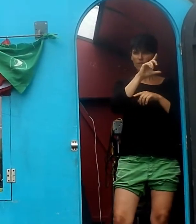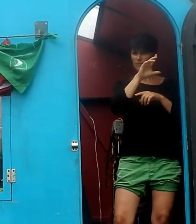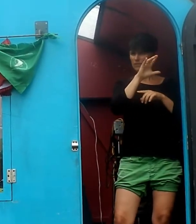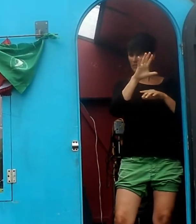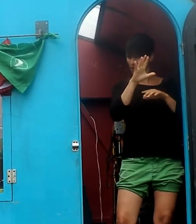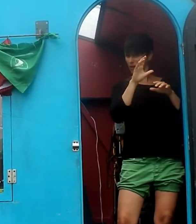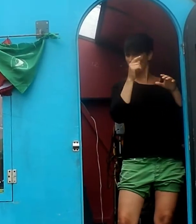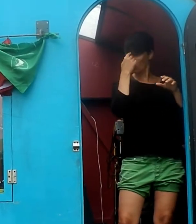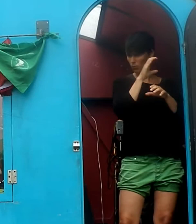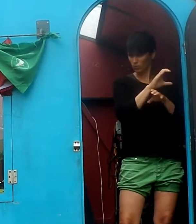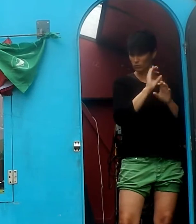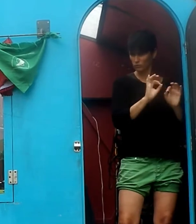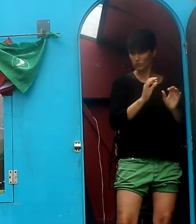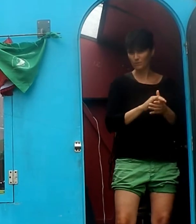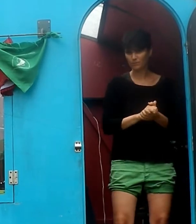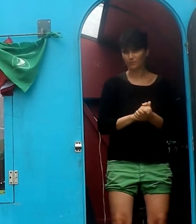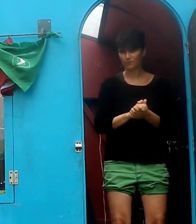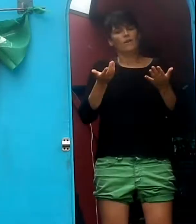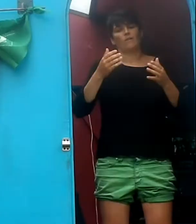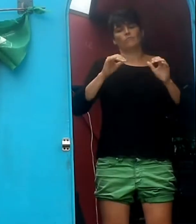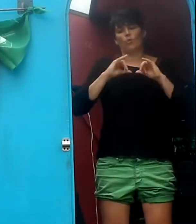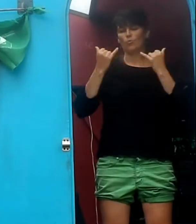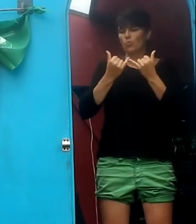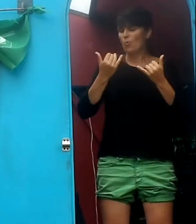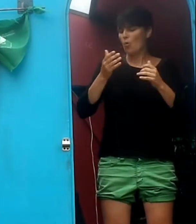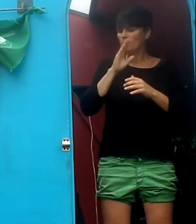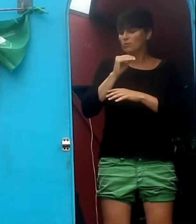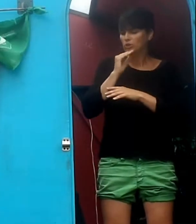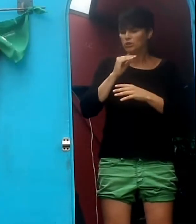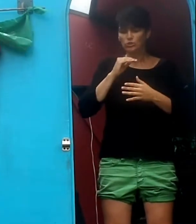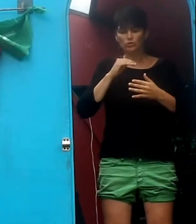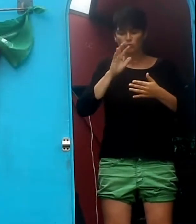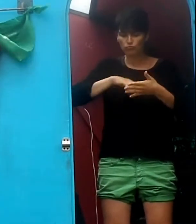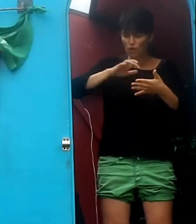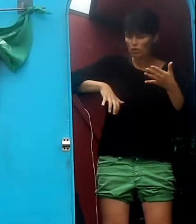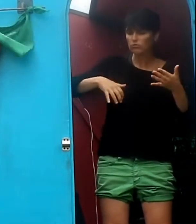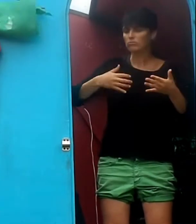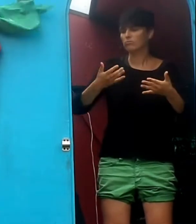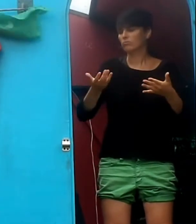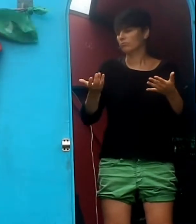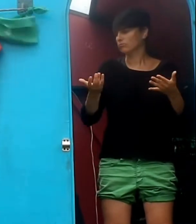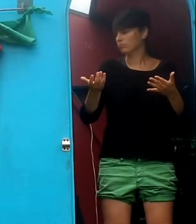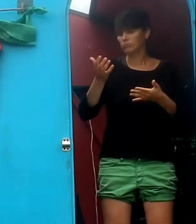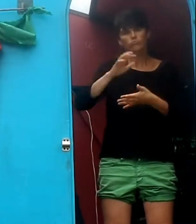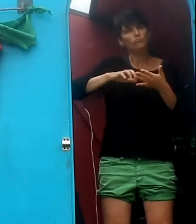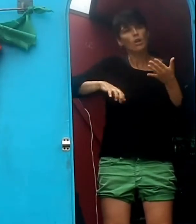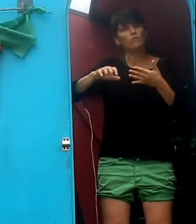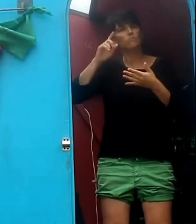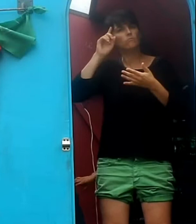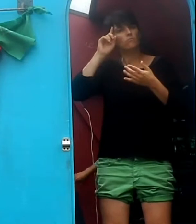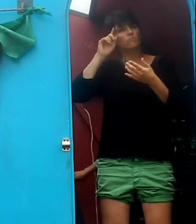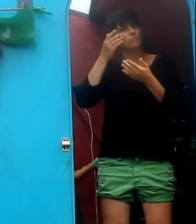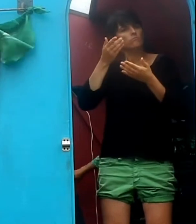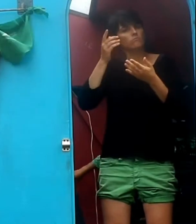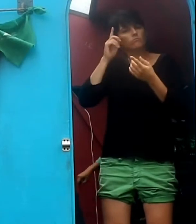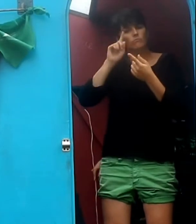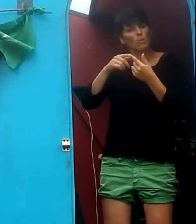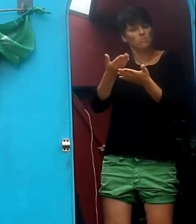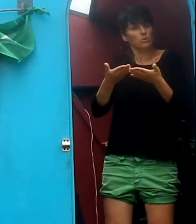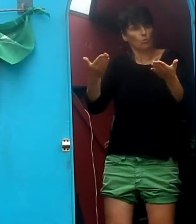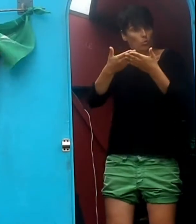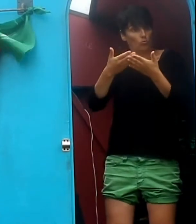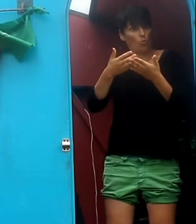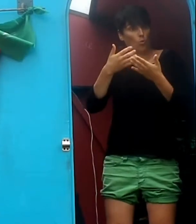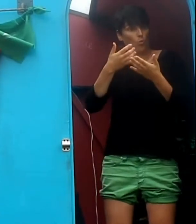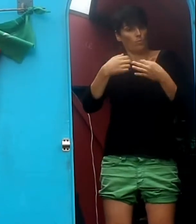Donc c'est ça la situation actuelle, c'est que c'est pas passé. L'après-midi, on avait un peu de texte... avec